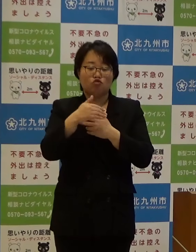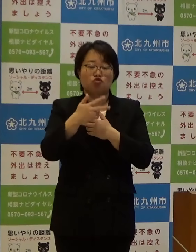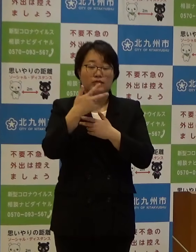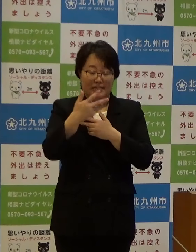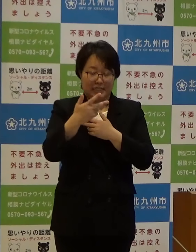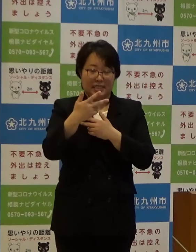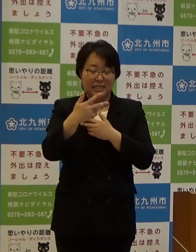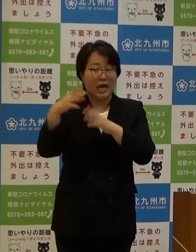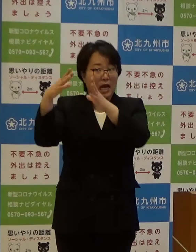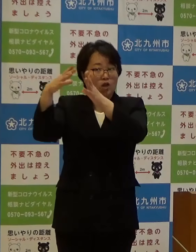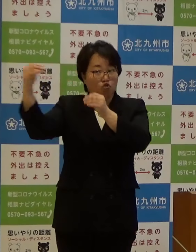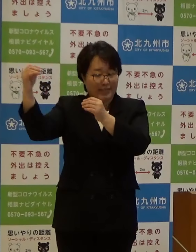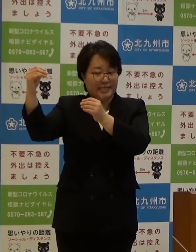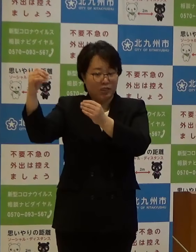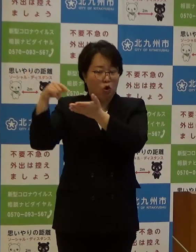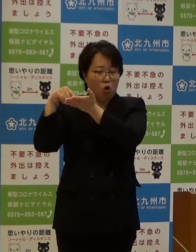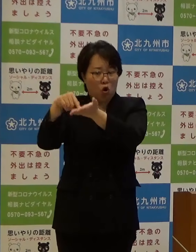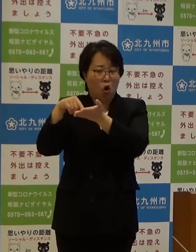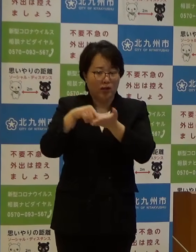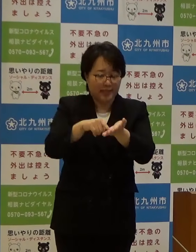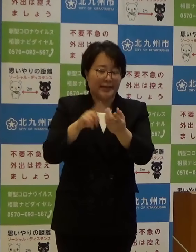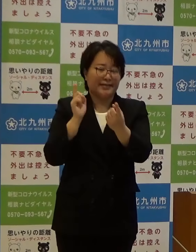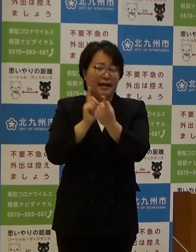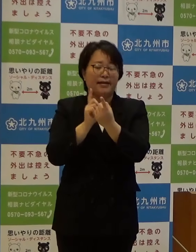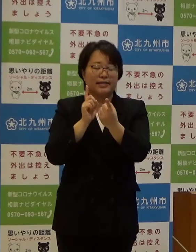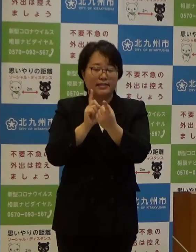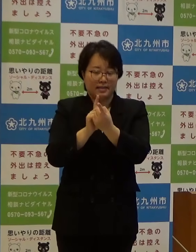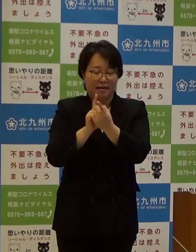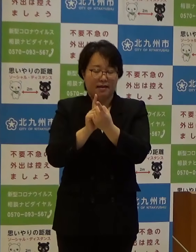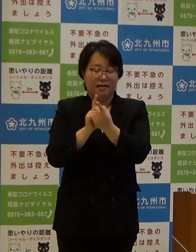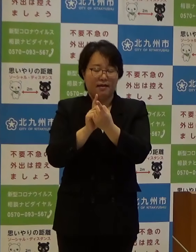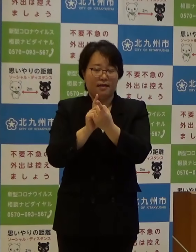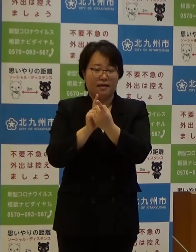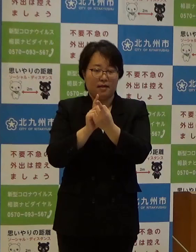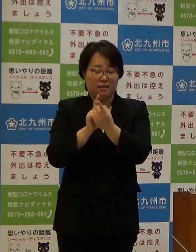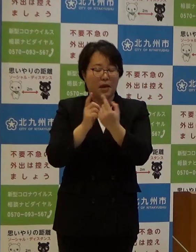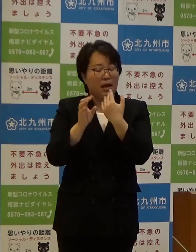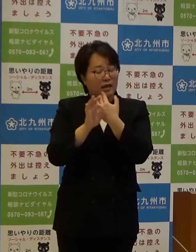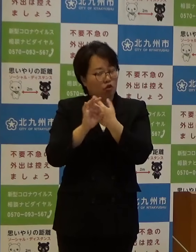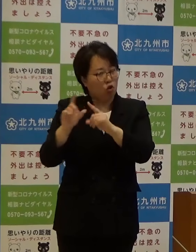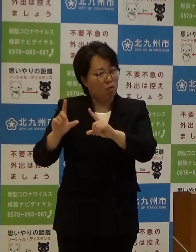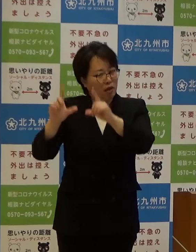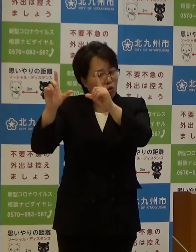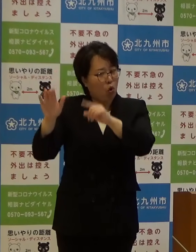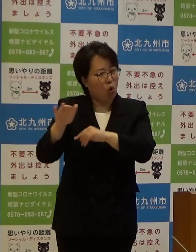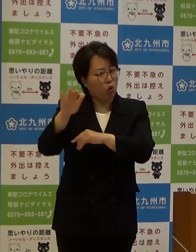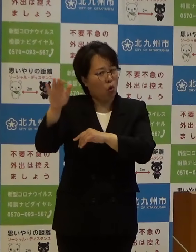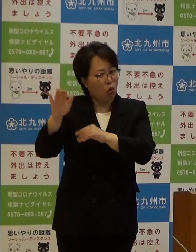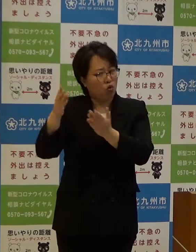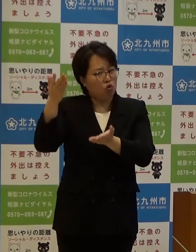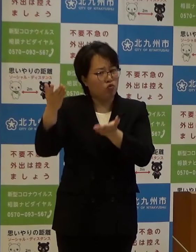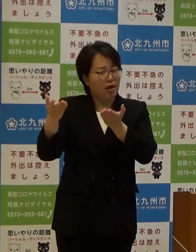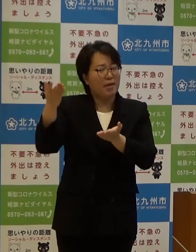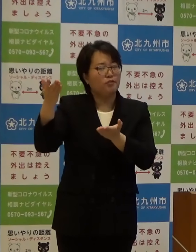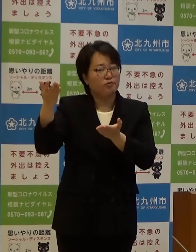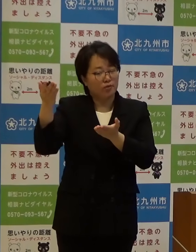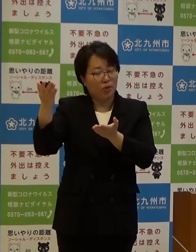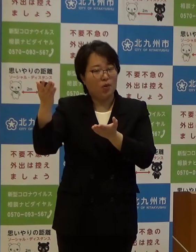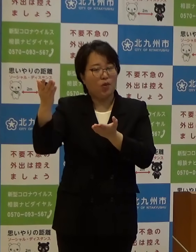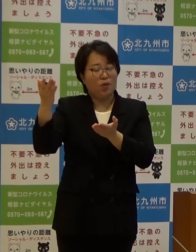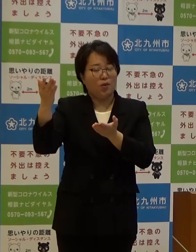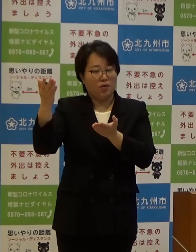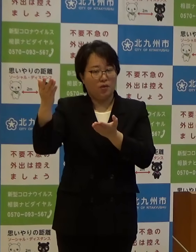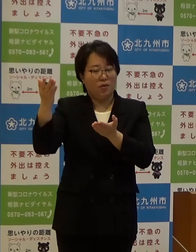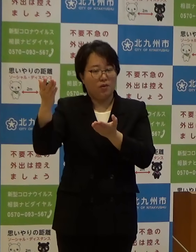応えてどのように行動の変化があるかというのを見ると、他の、東京だとか大阪だとかそういうところと比べますとですね、も